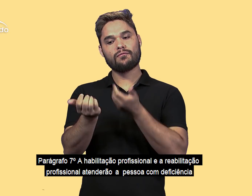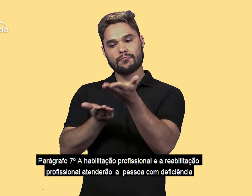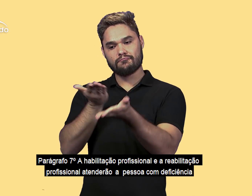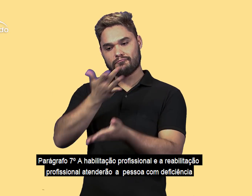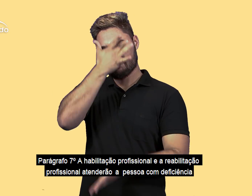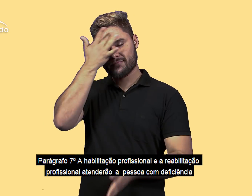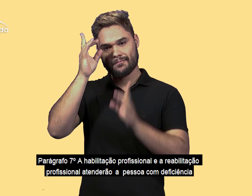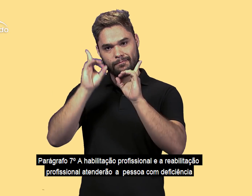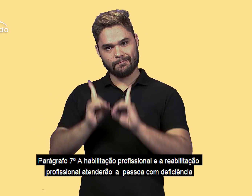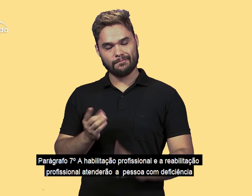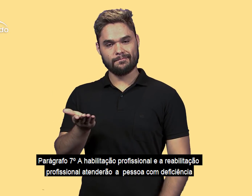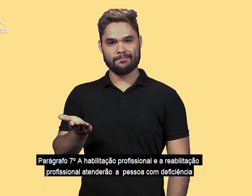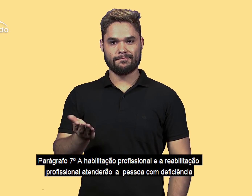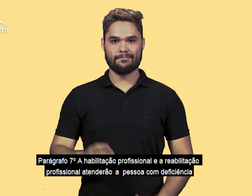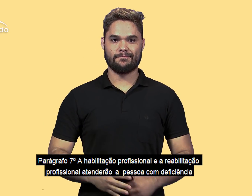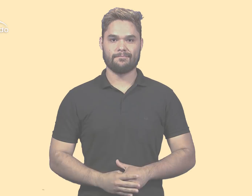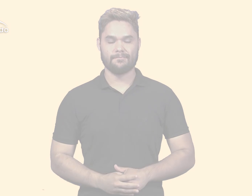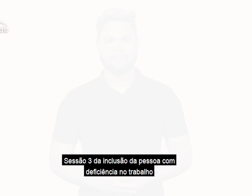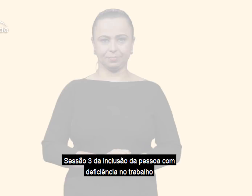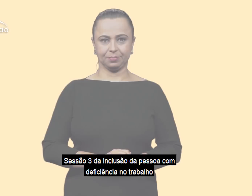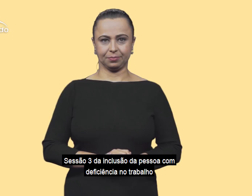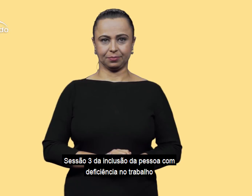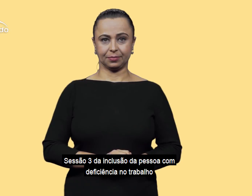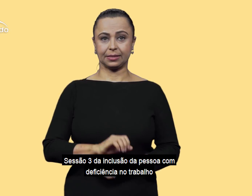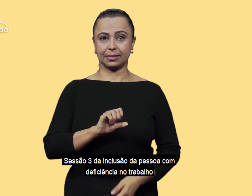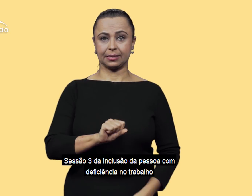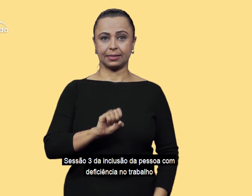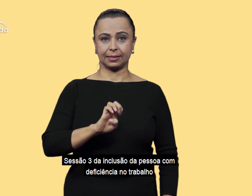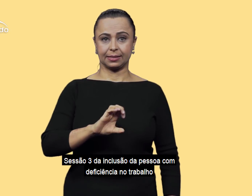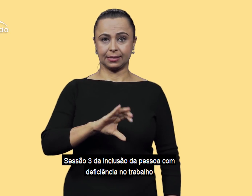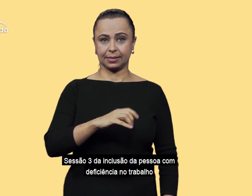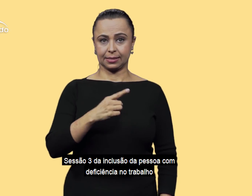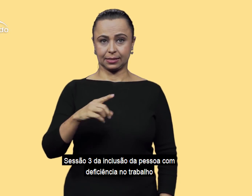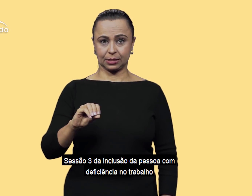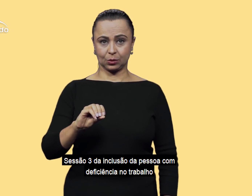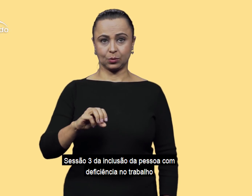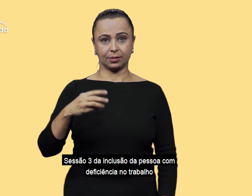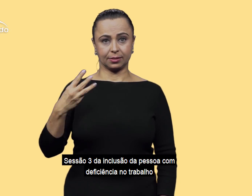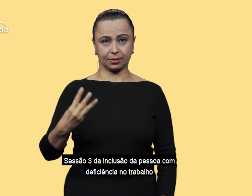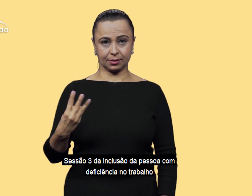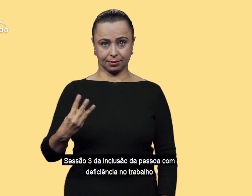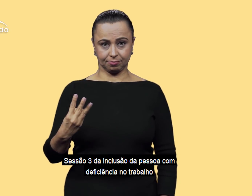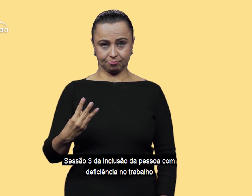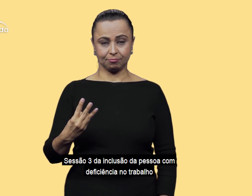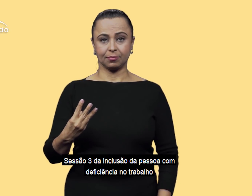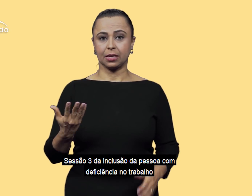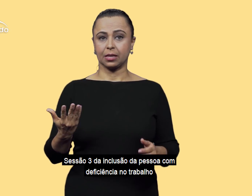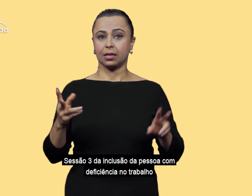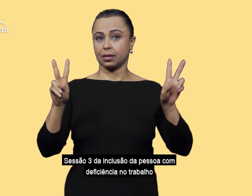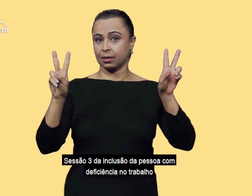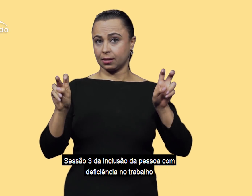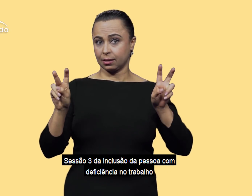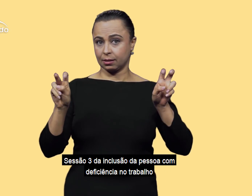deficiência a seção 3 da inclusão da pessoa com deficiência